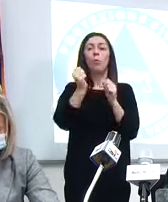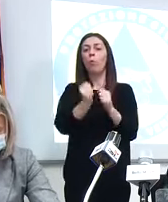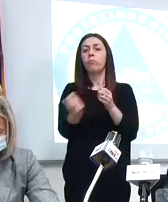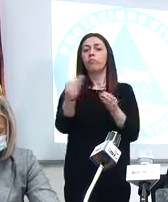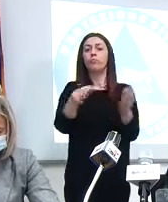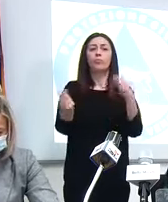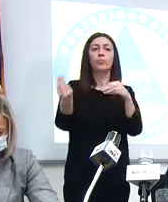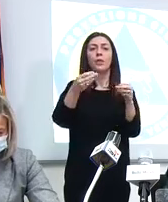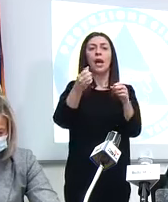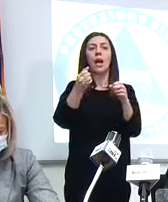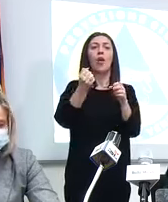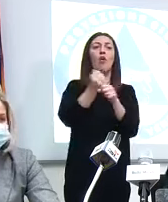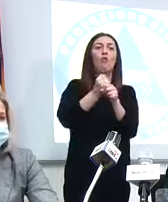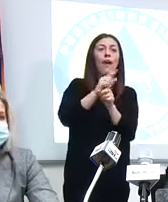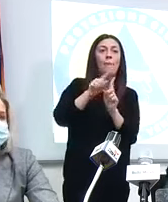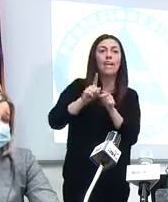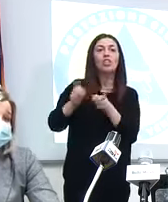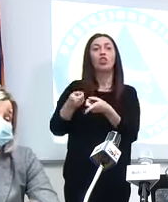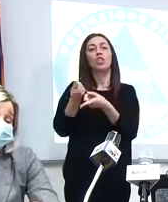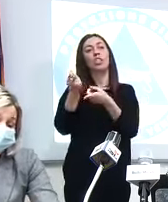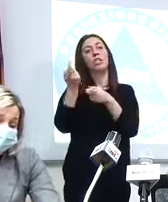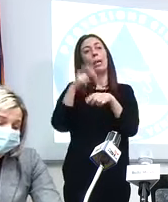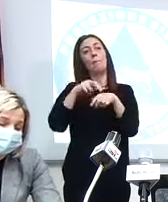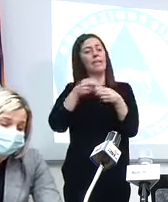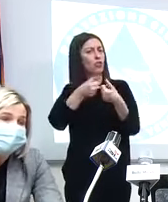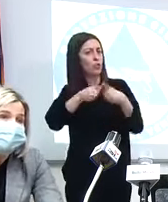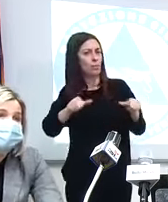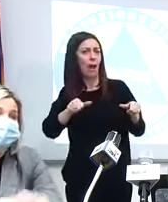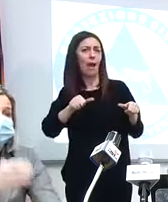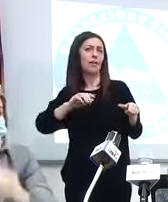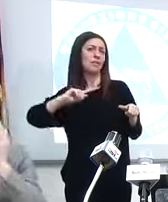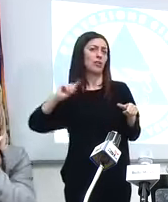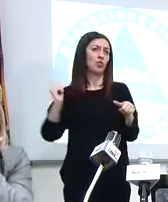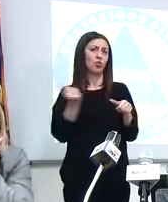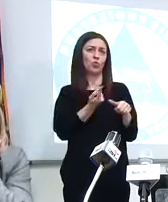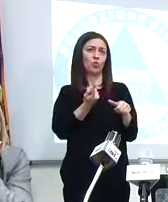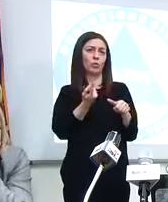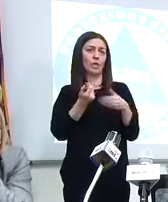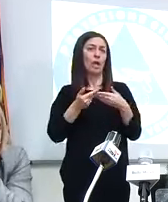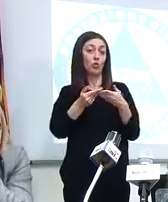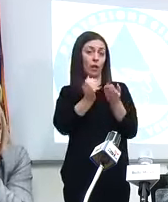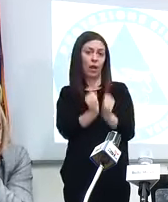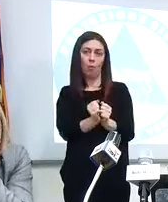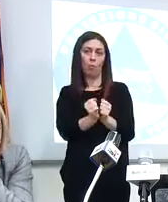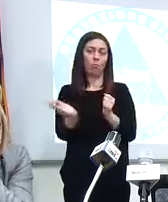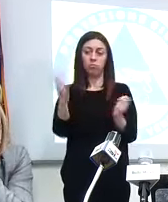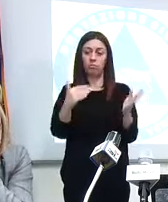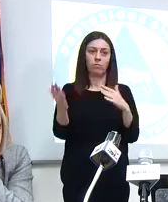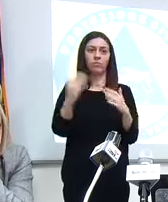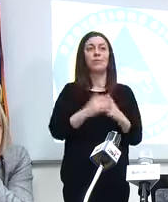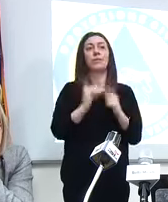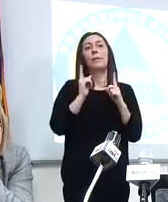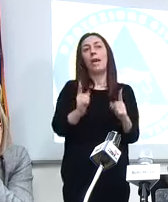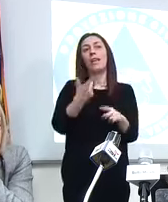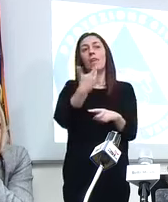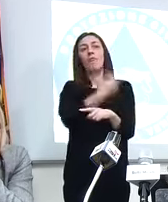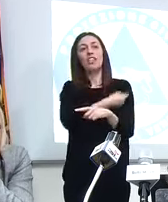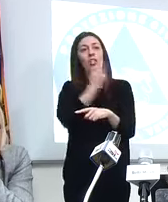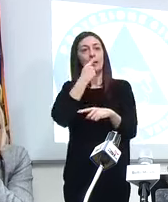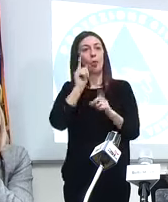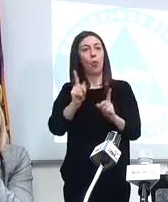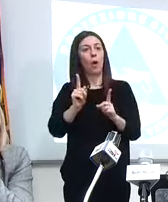farmacie, tutto quello che possono essere, tutti quelli che ci possono aiutare, ma è chiaro che dipende dal vaccino. Sì, dottoressa, quanti sono?